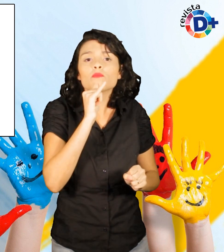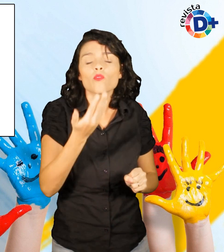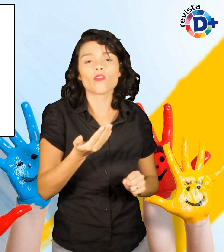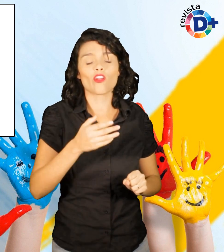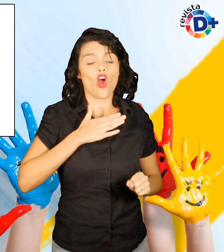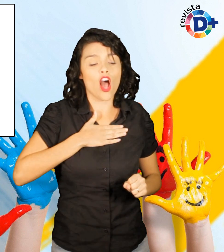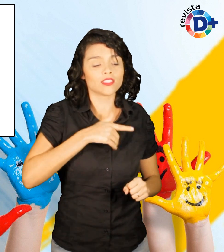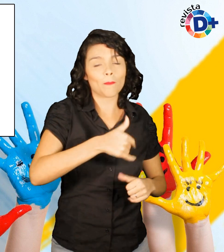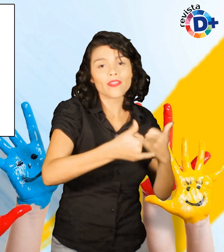ou um tema.